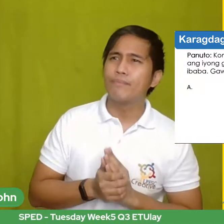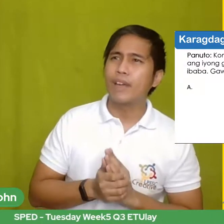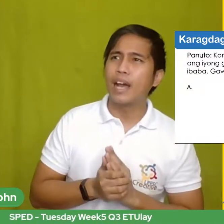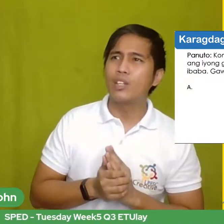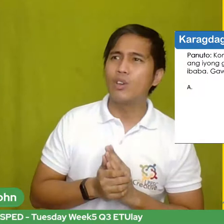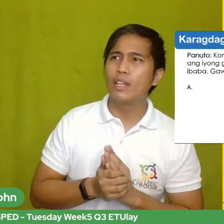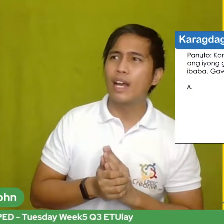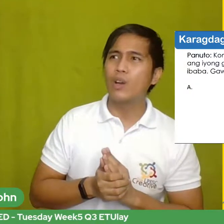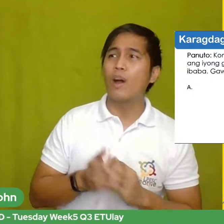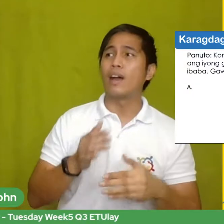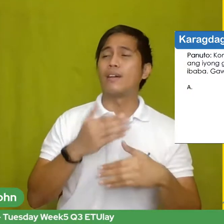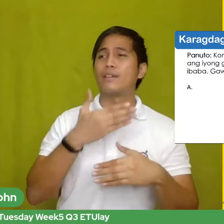Husayan ang inyong ginagawa.